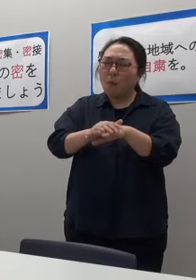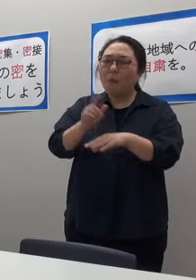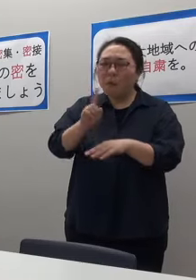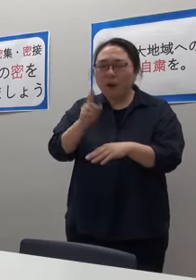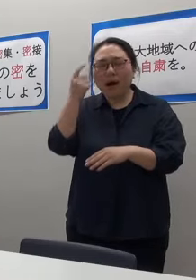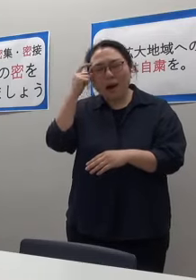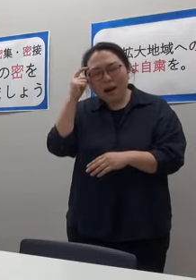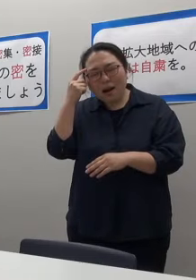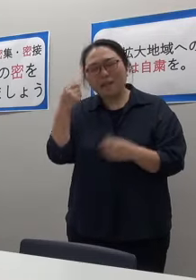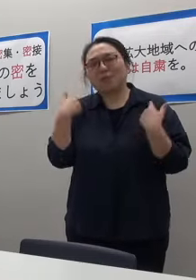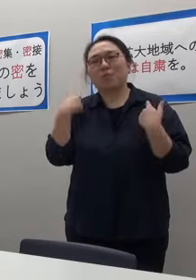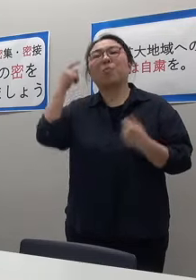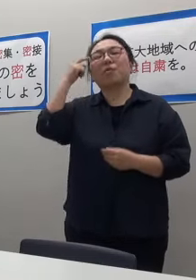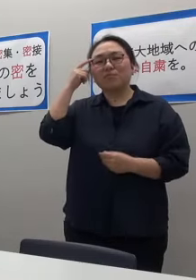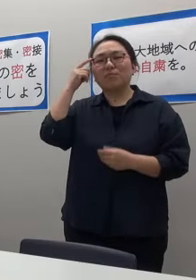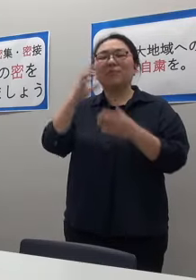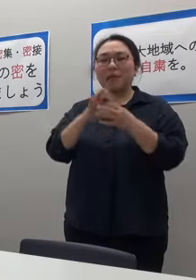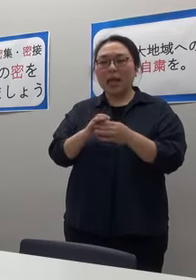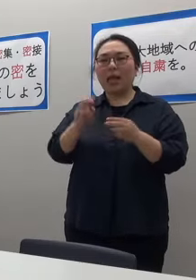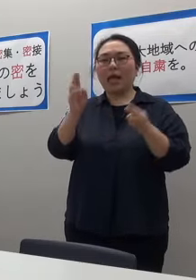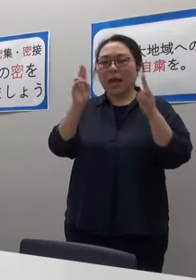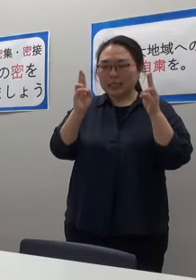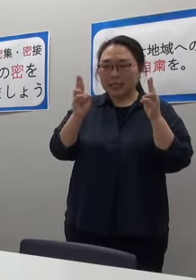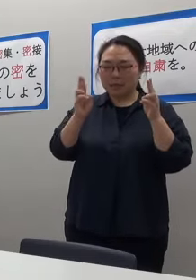業の方に呼びかけてまいりたいと思っております。